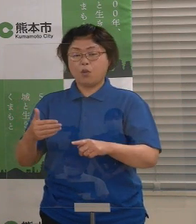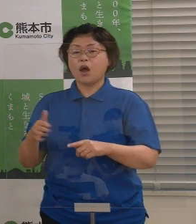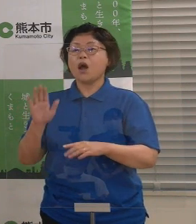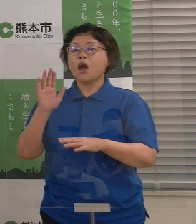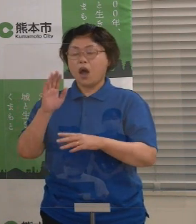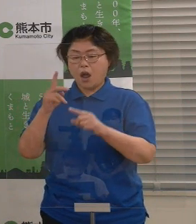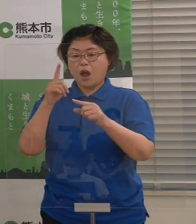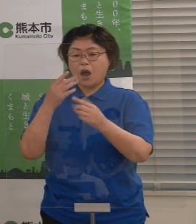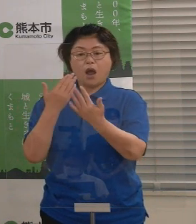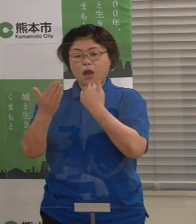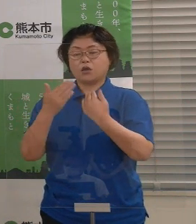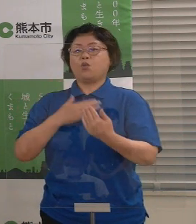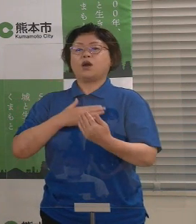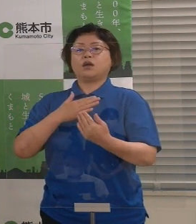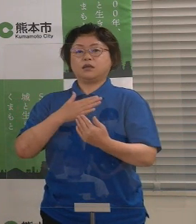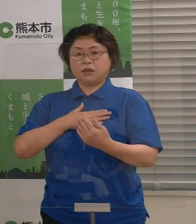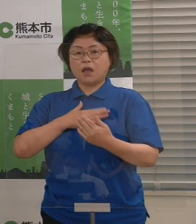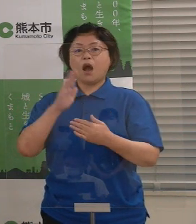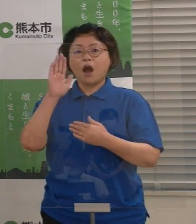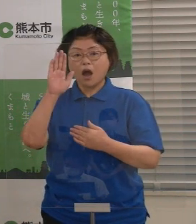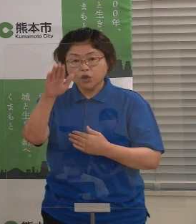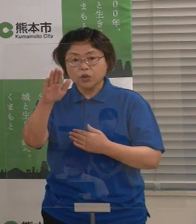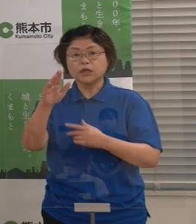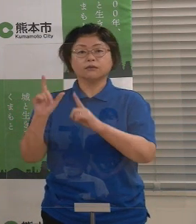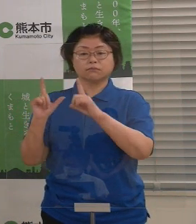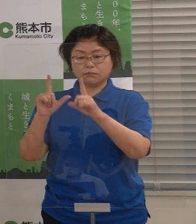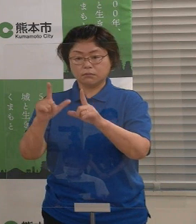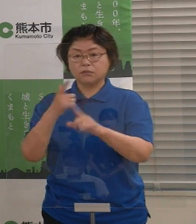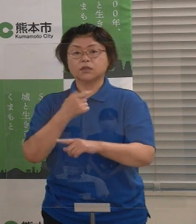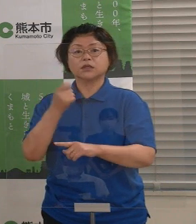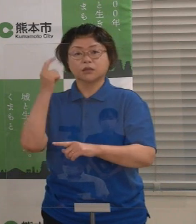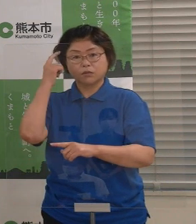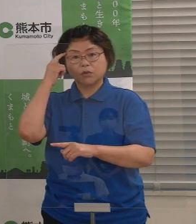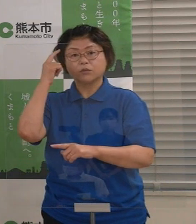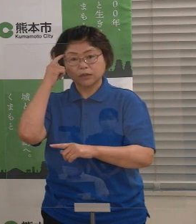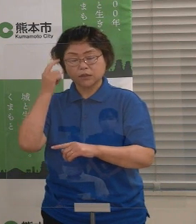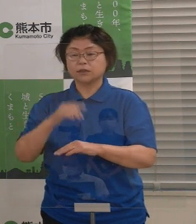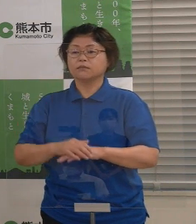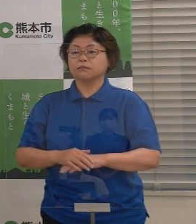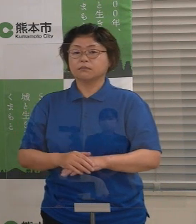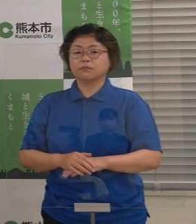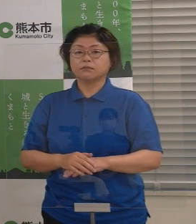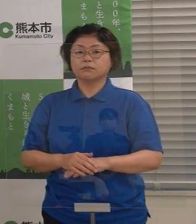と思いますが、今のところは、まだ出ていないということであります。